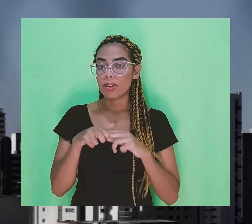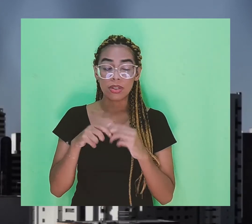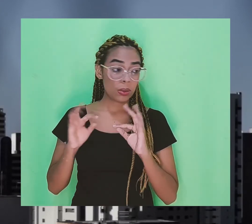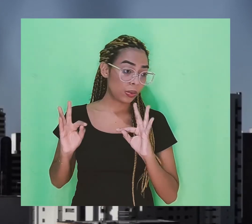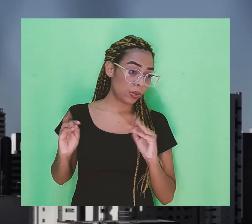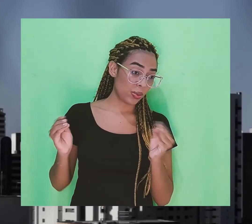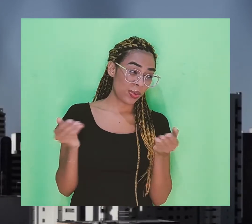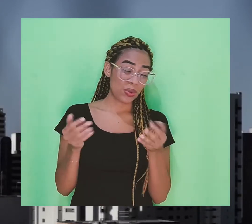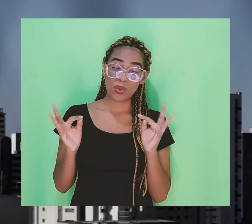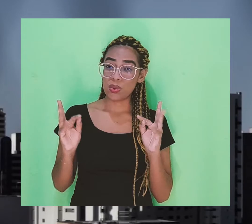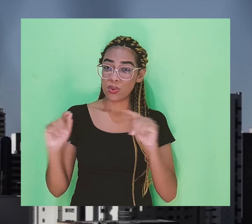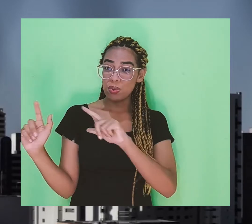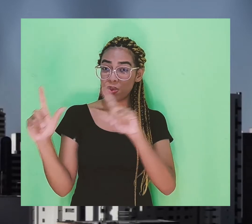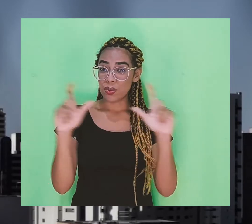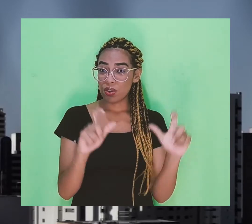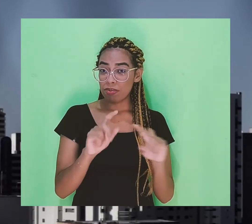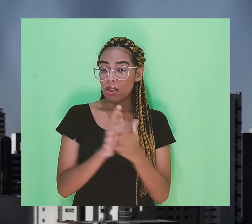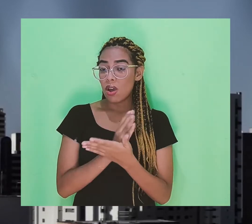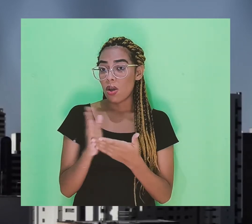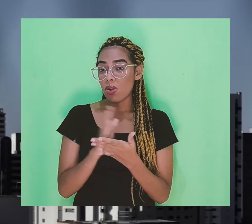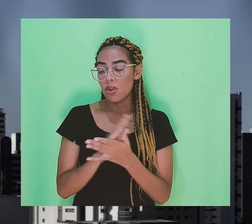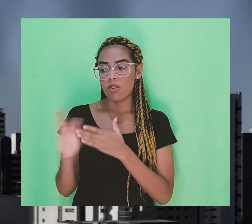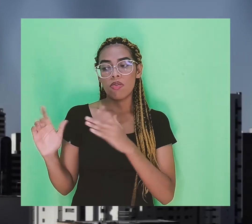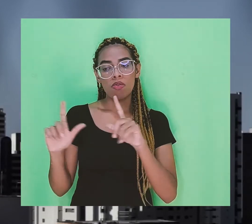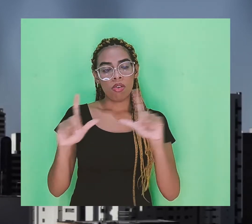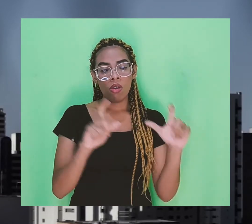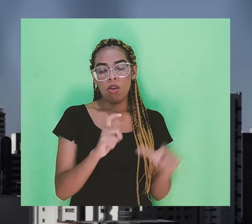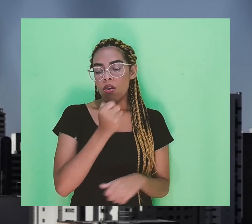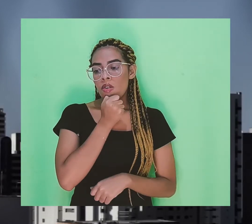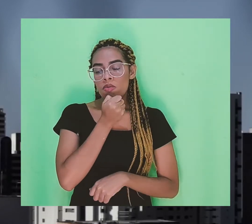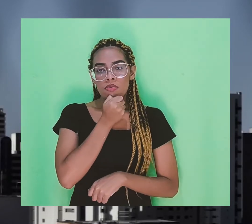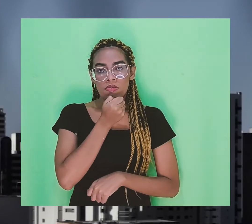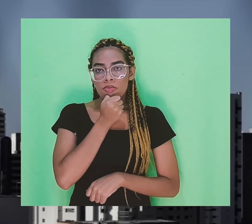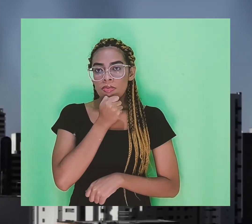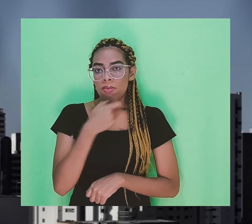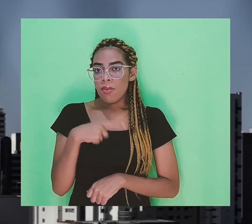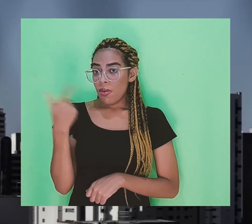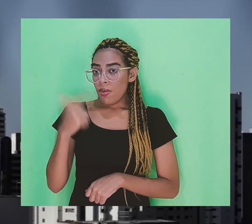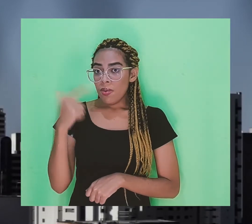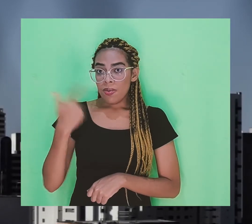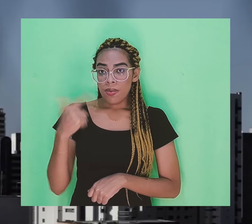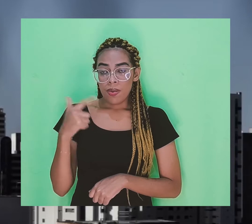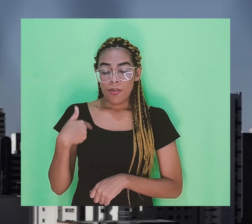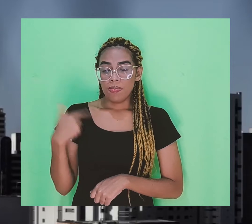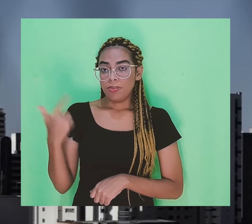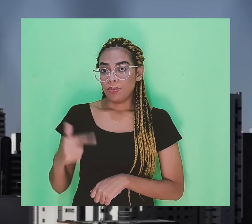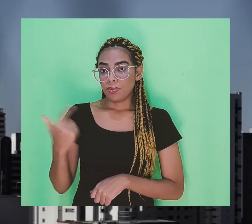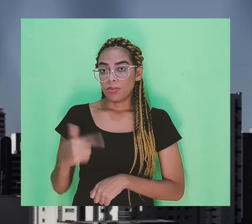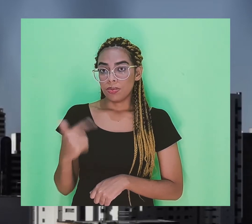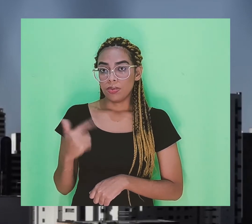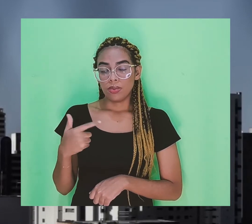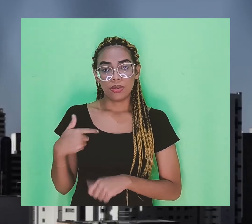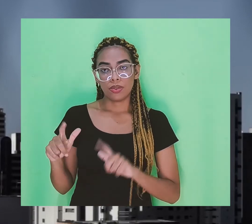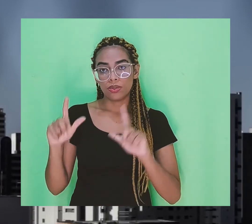quase tudo, mas tem muita coisa que eu não fiz, né? Eu não tenho uma foto, por exemplo, da minha irmã, que é a minha irmã do meio, assim, sabe? Que é a